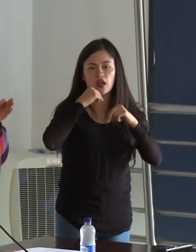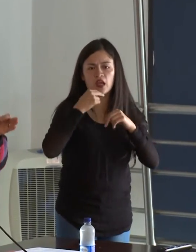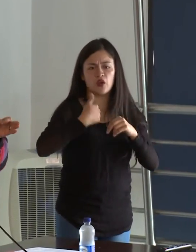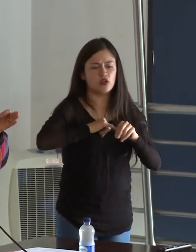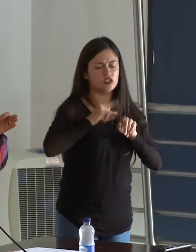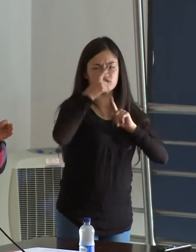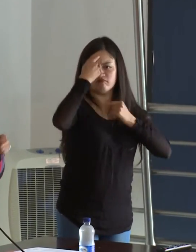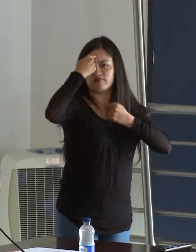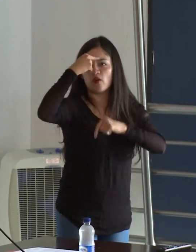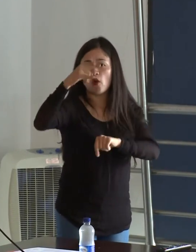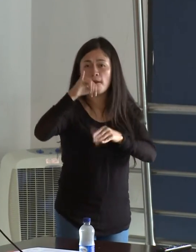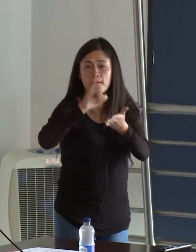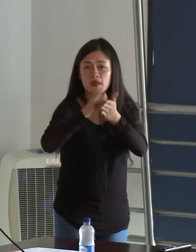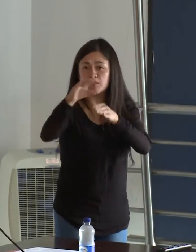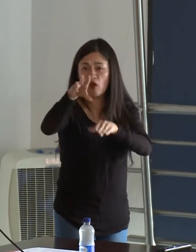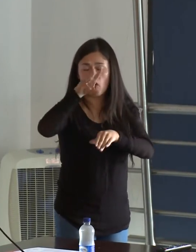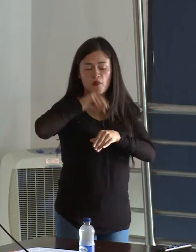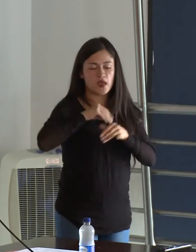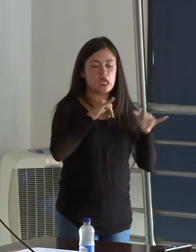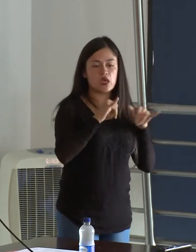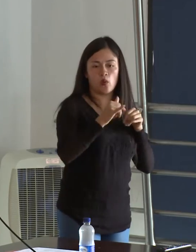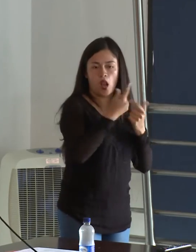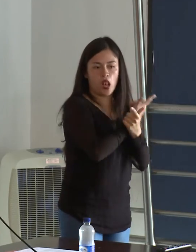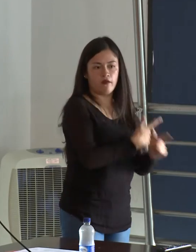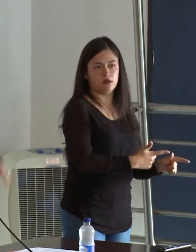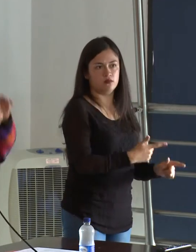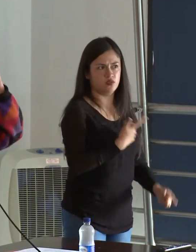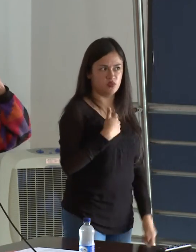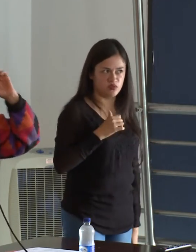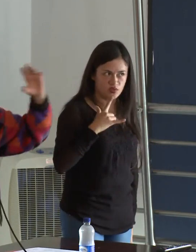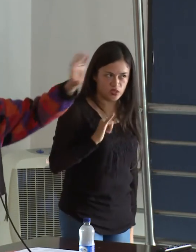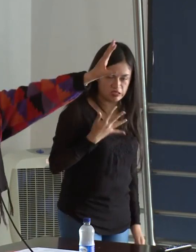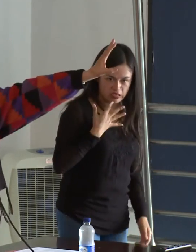tema. Yo dije, Dios mío, por